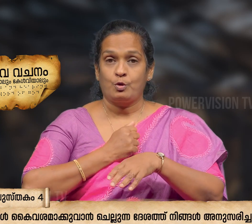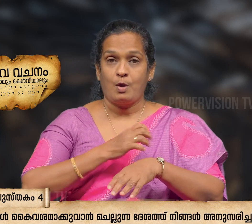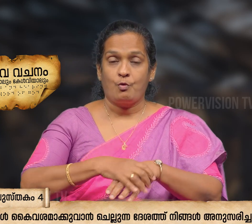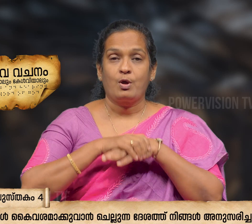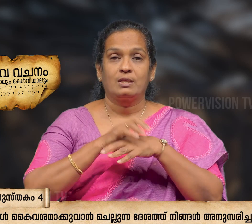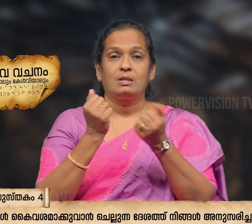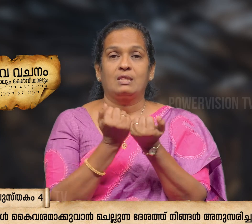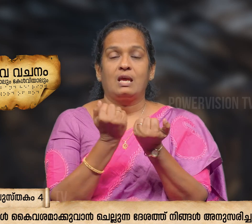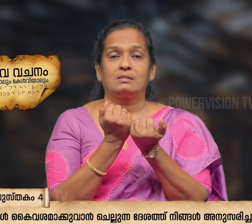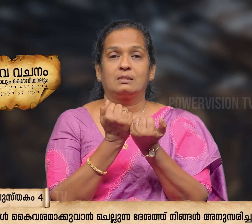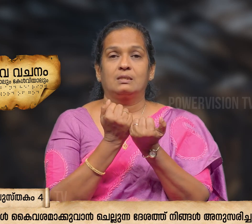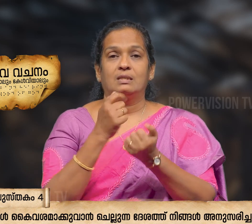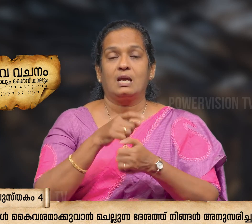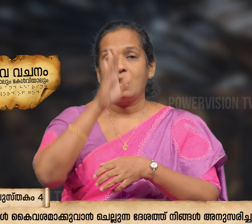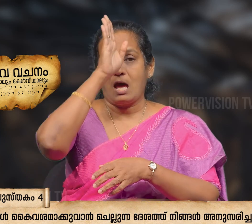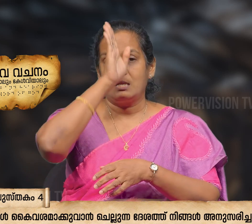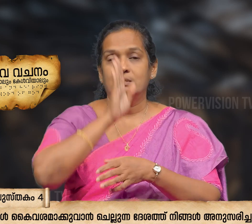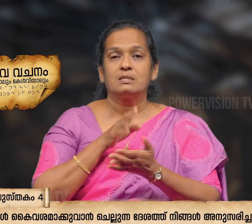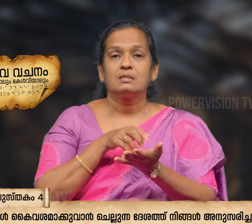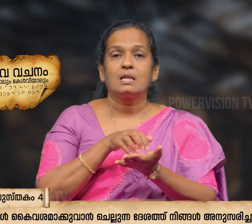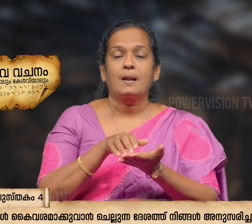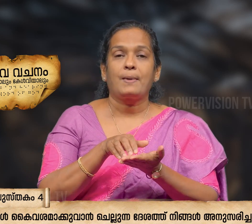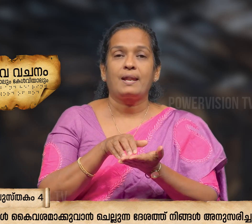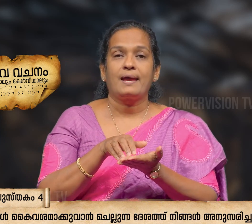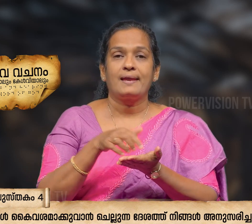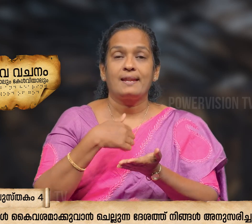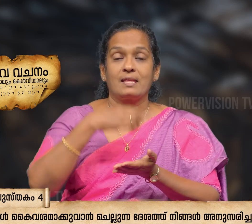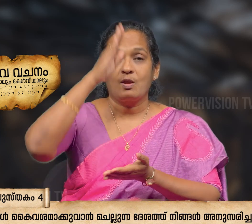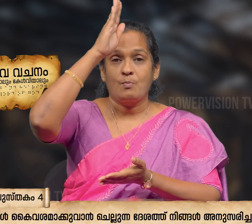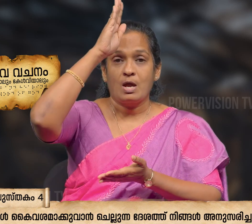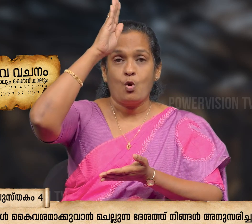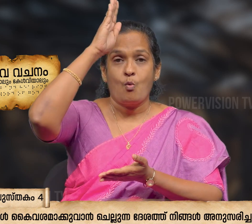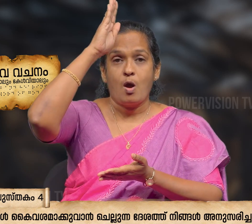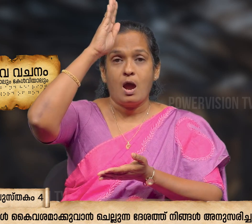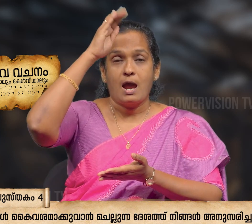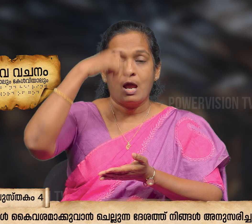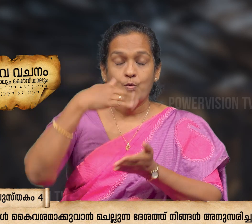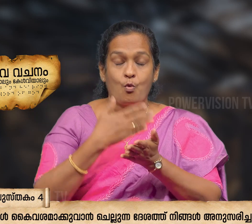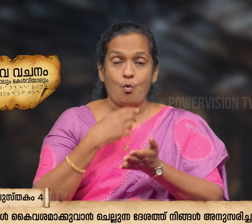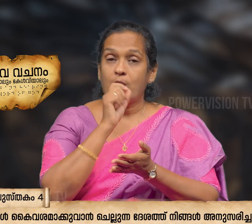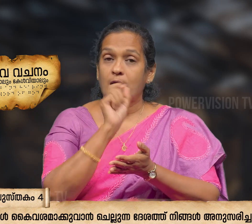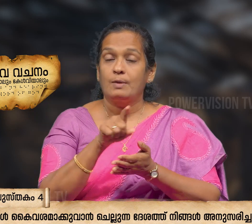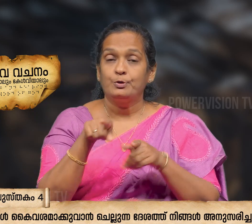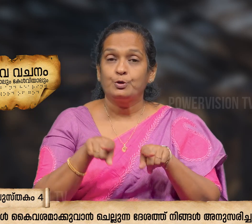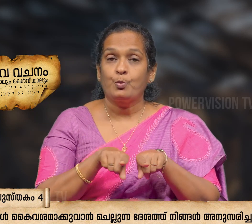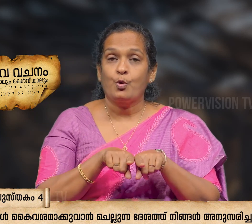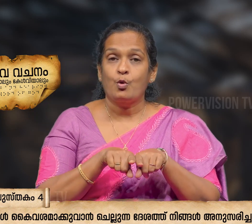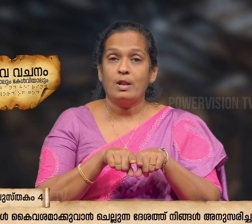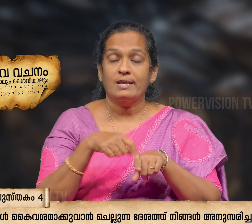ദേശത്ത് നിങ്ങൾ അനുസരിച്ച് നടപ്പാനായി എന്റെ ദൈവമായ യഹോവ എന്നോട് കൽപ്പിച്ചതുപോലെ ഞാൻ